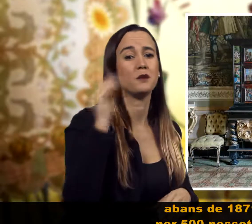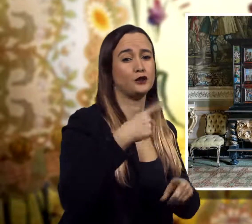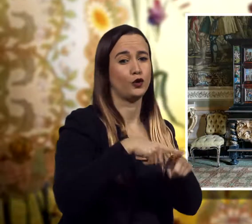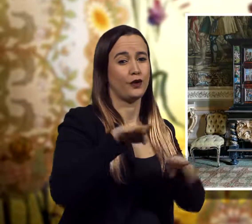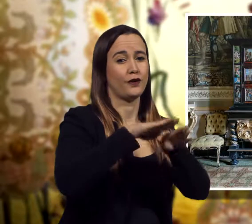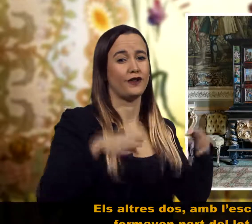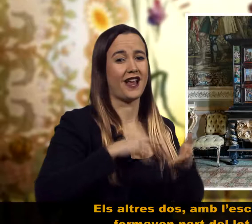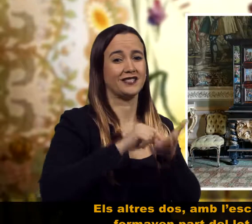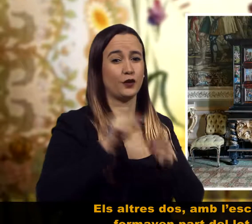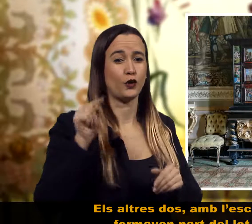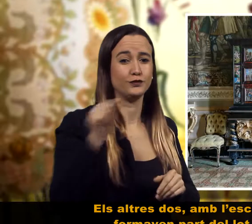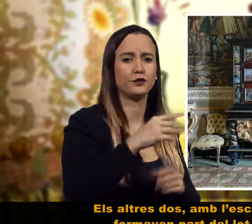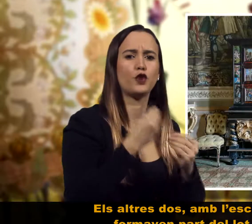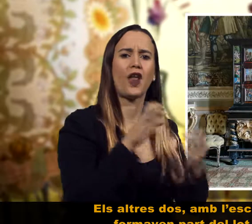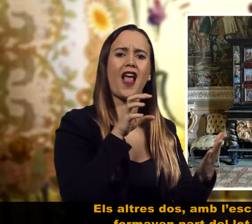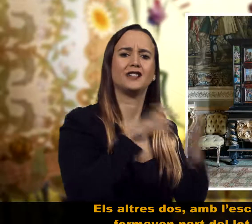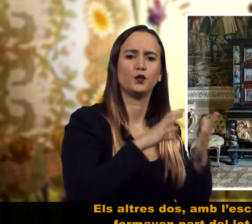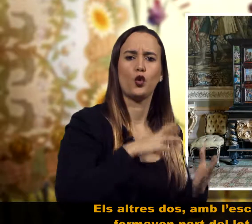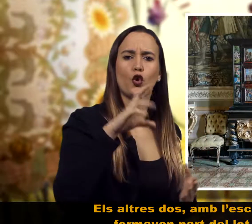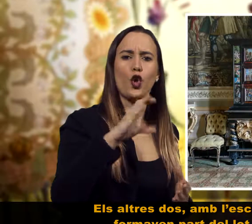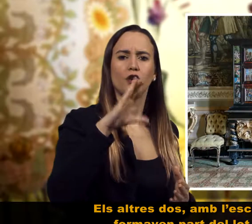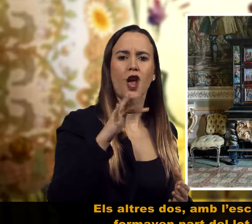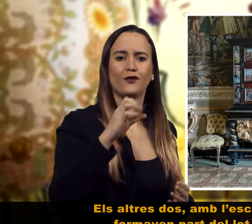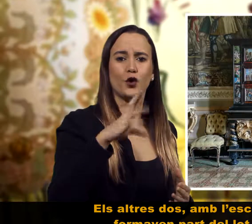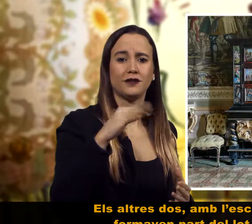pessetes. Els altres dos, amb l'escut Rocafort,